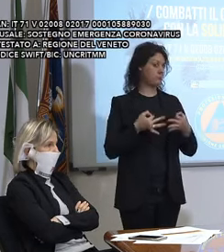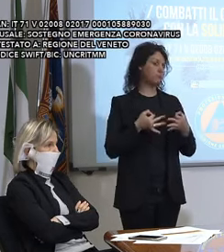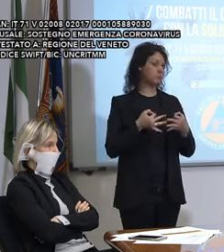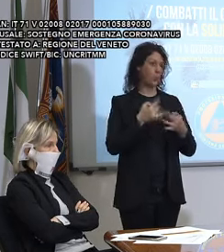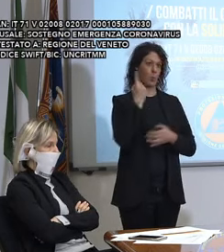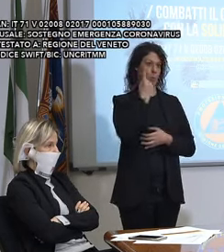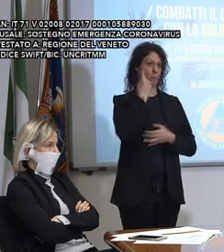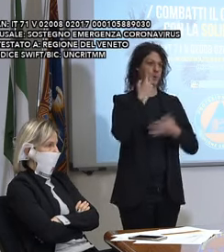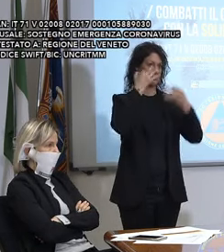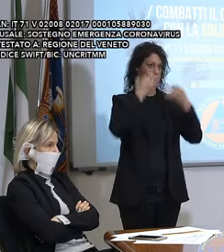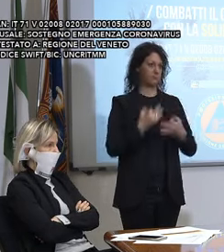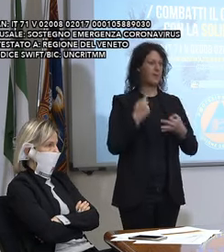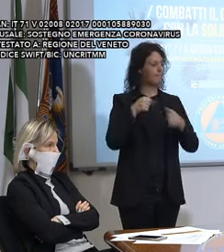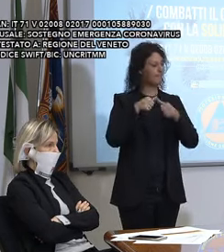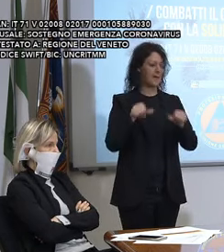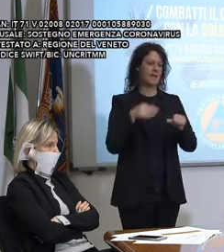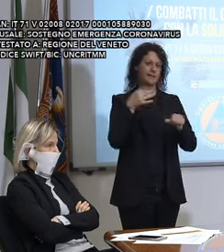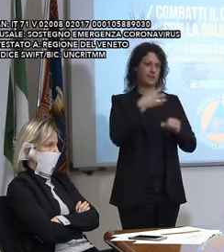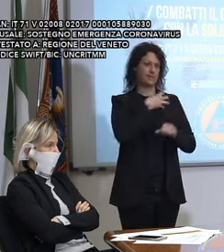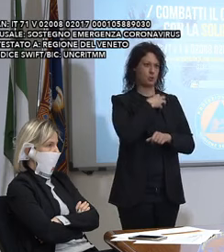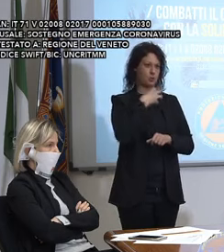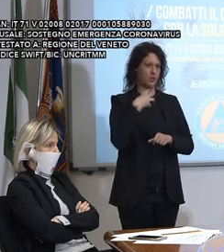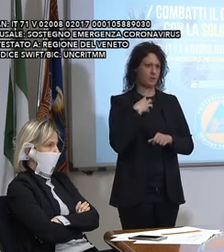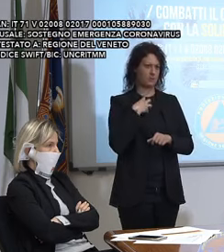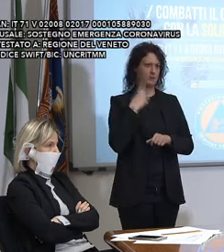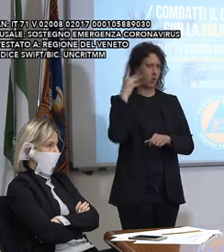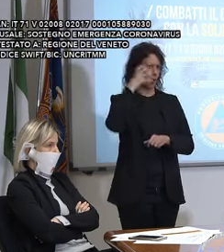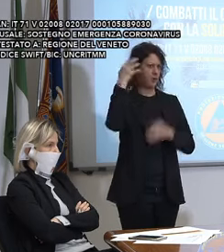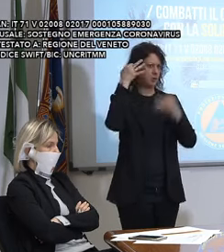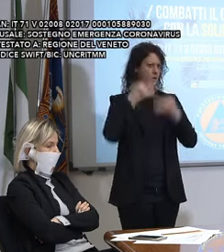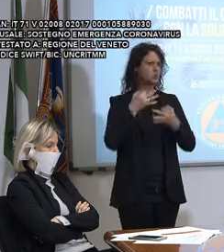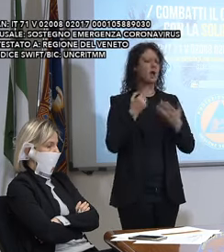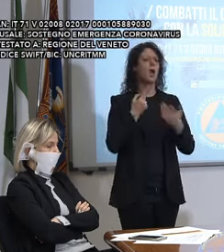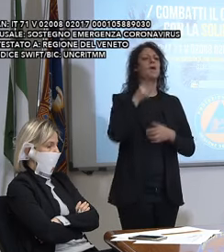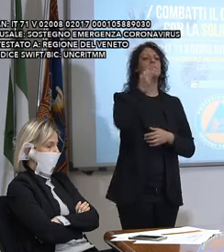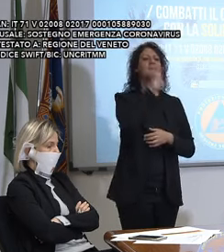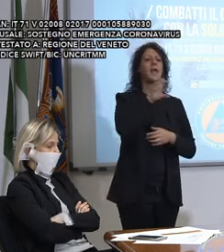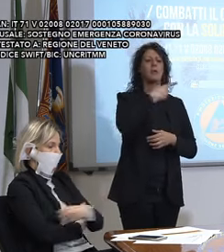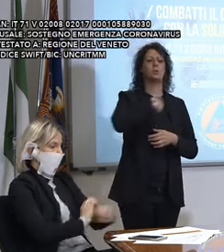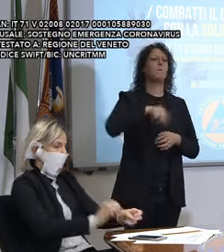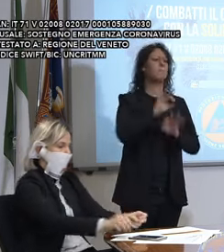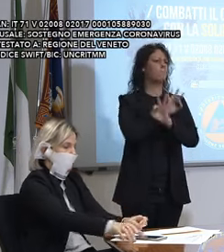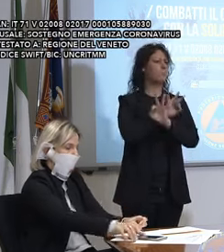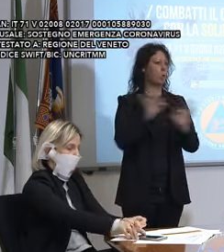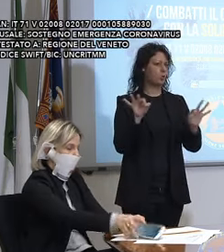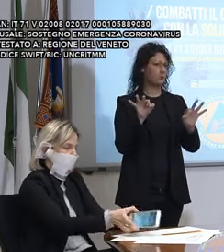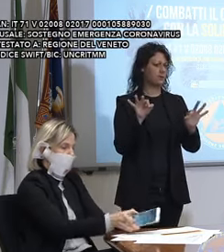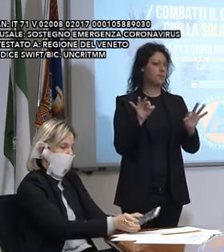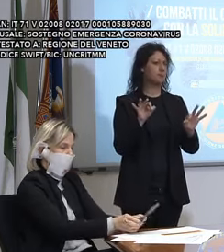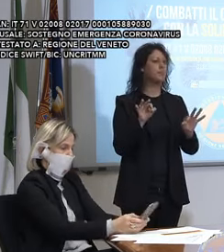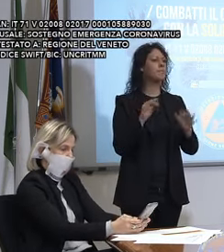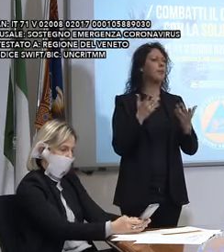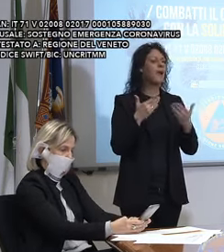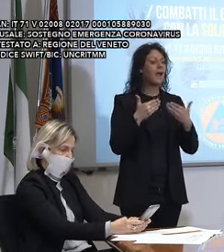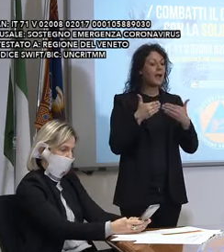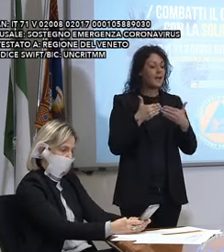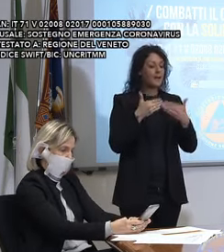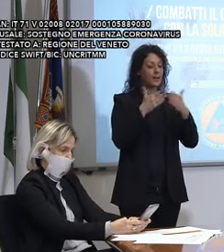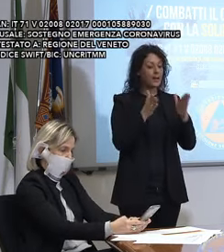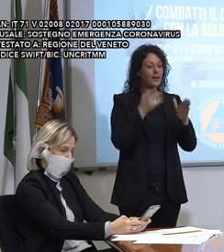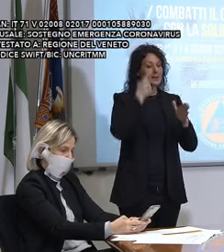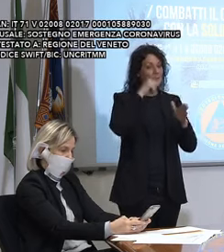una validazione scientifica, noi siamo pronti a ripartire. La ripartenza sarebbe una ripartenza